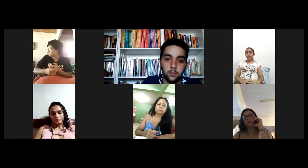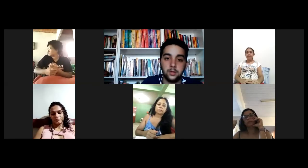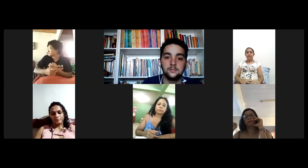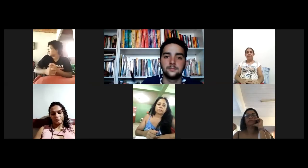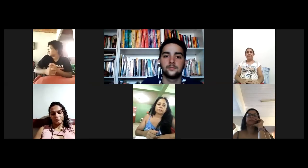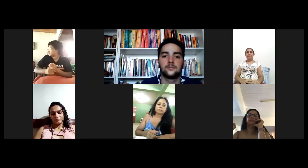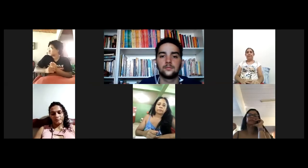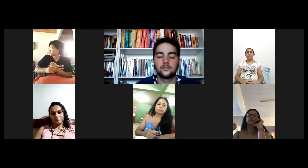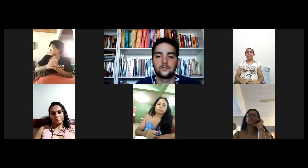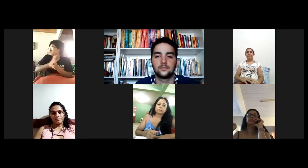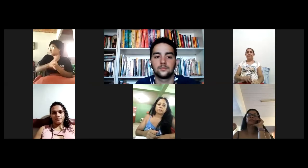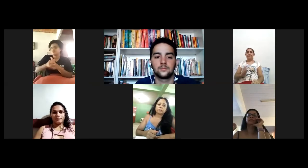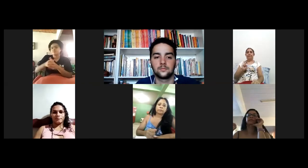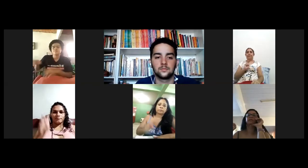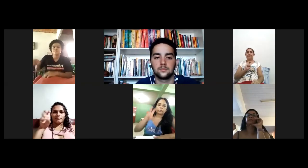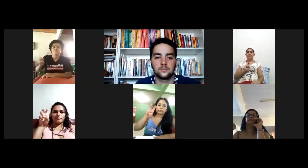Cobra,